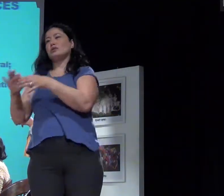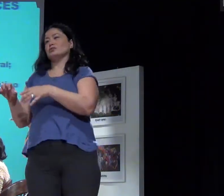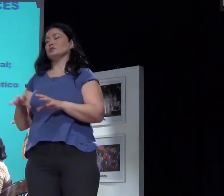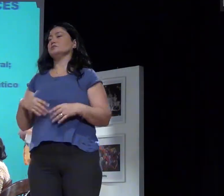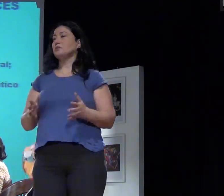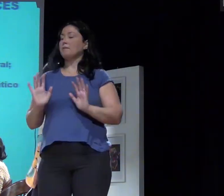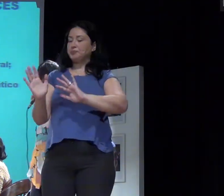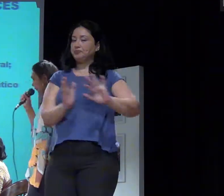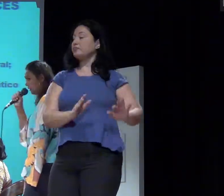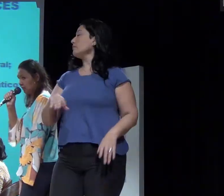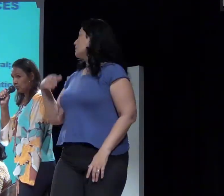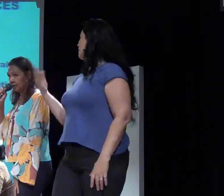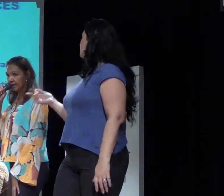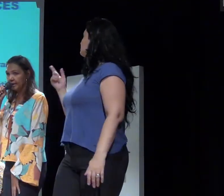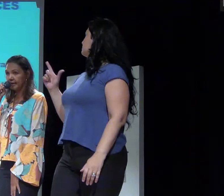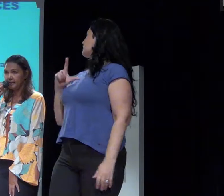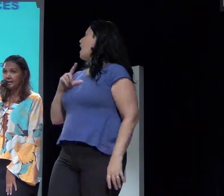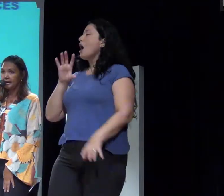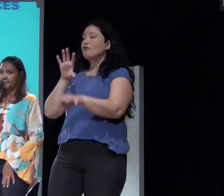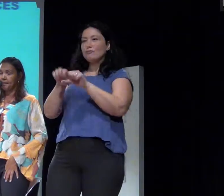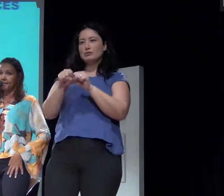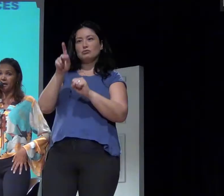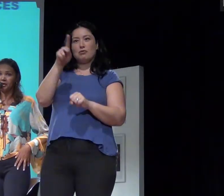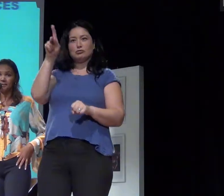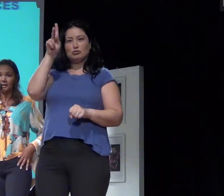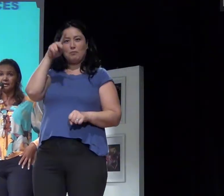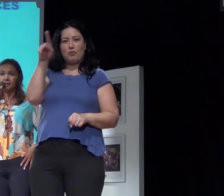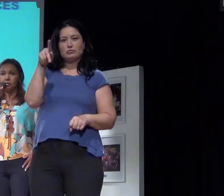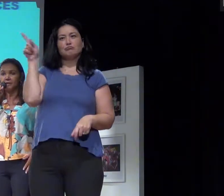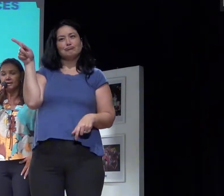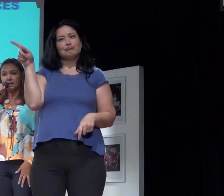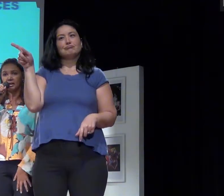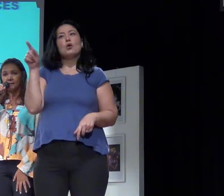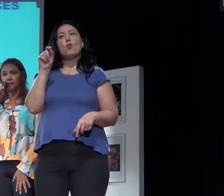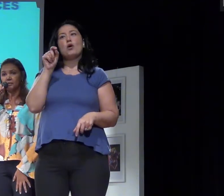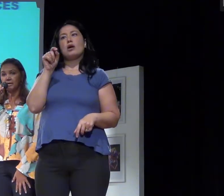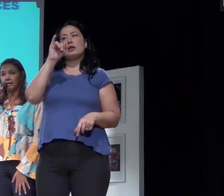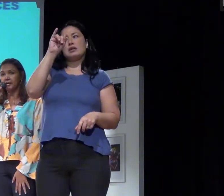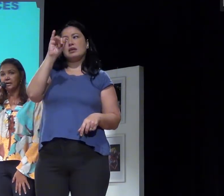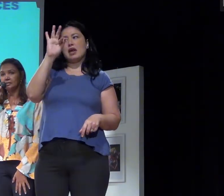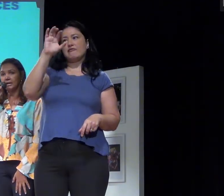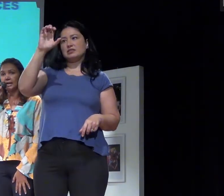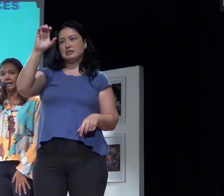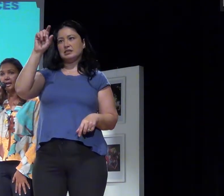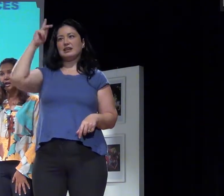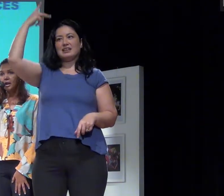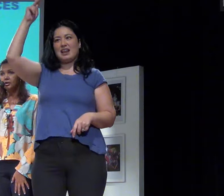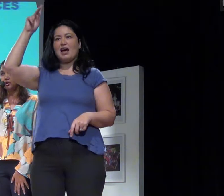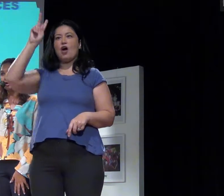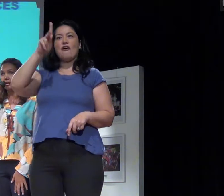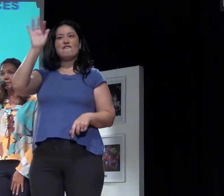A questão da formação de professores, né, que a partir da parceria com a UFC, a Universidade Federal do